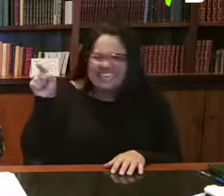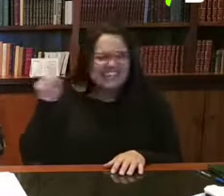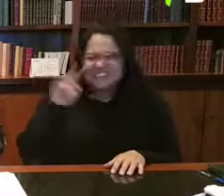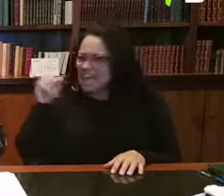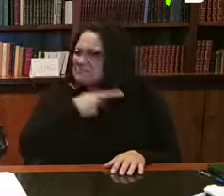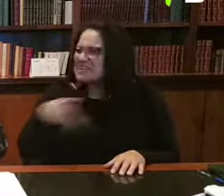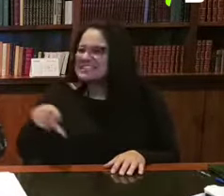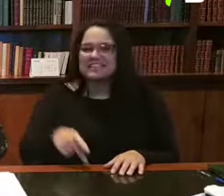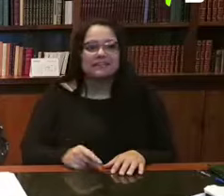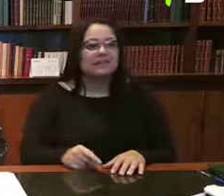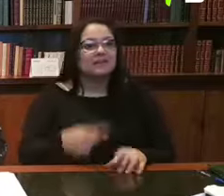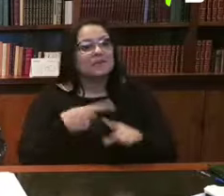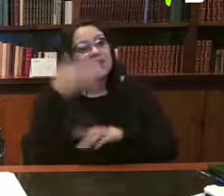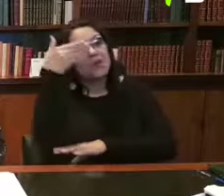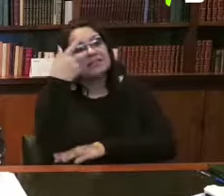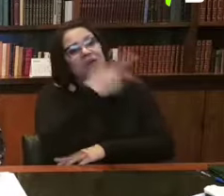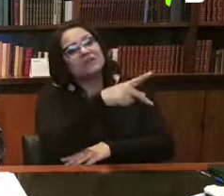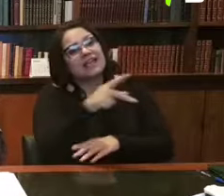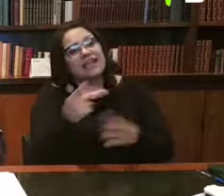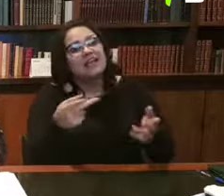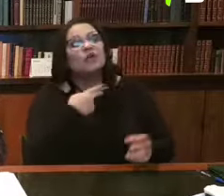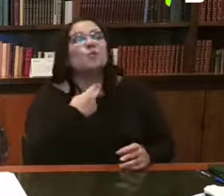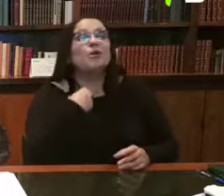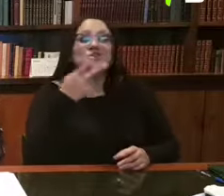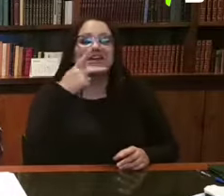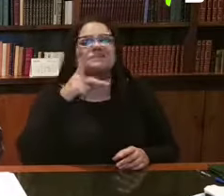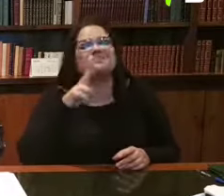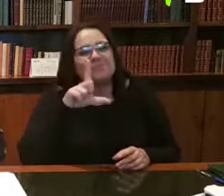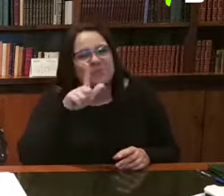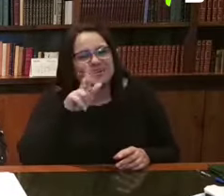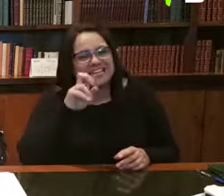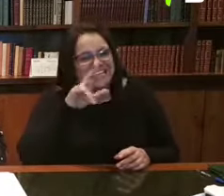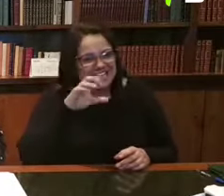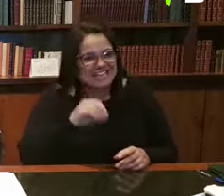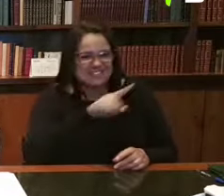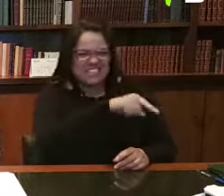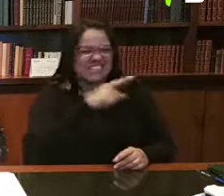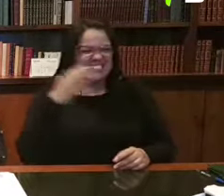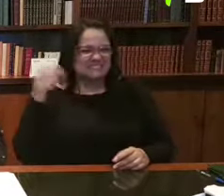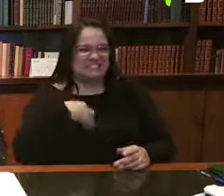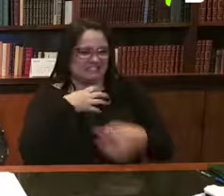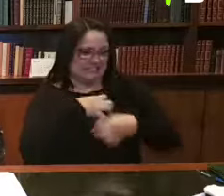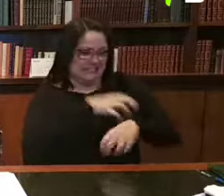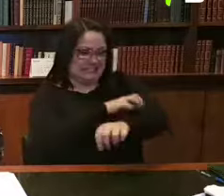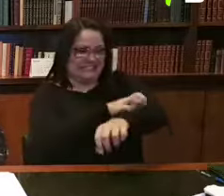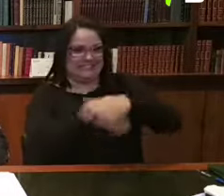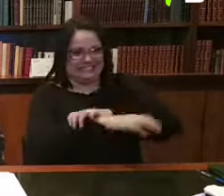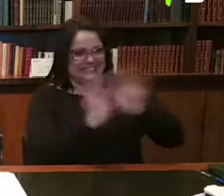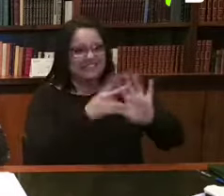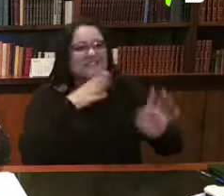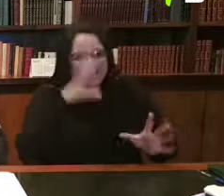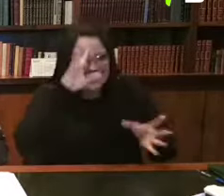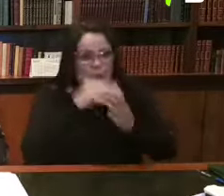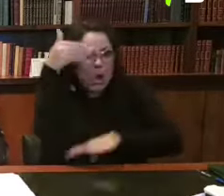dele é no eram até humilde você não pode falar para o jeito que a senhora falar não né mas até humilde nem o porreiro tá certo que a